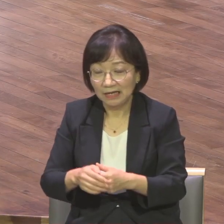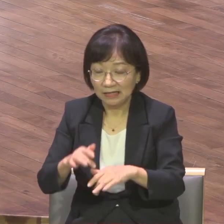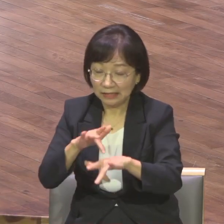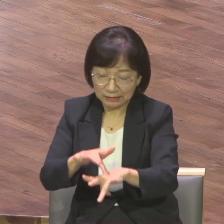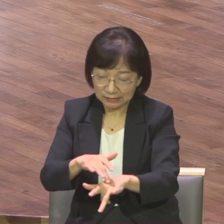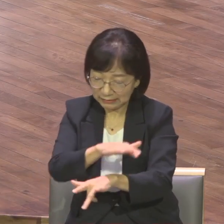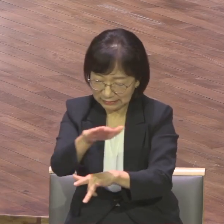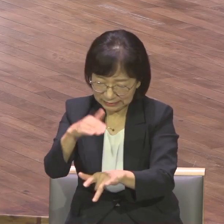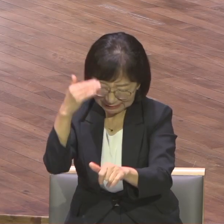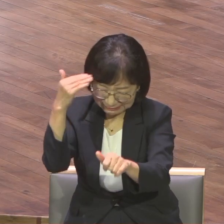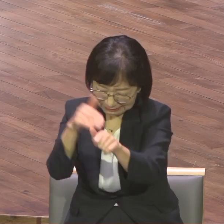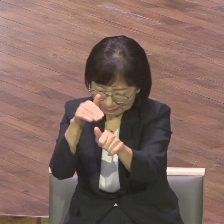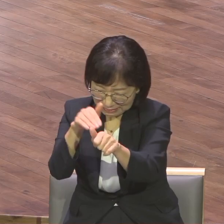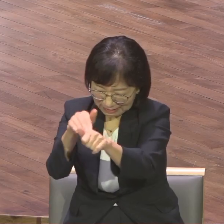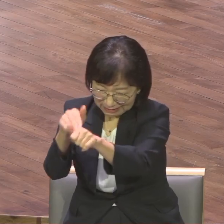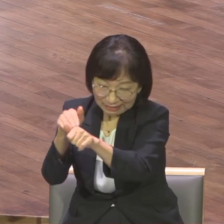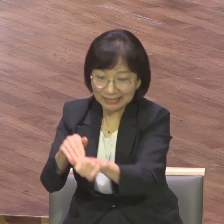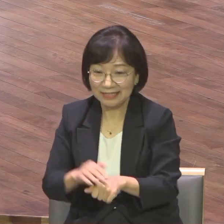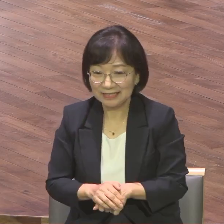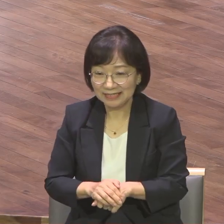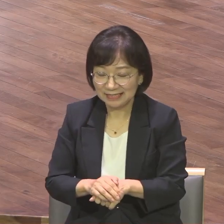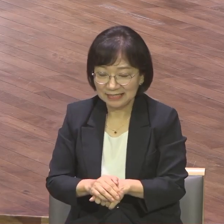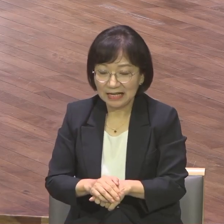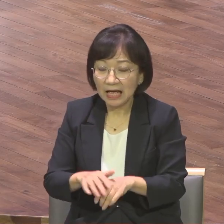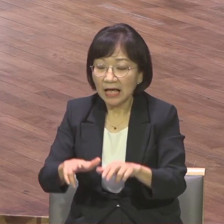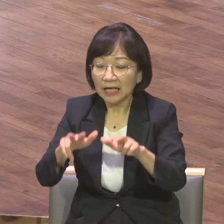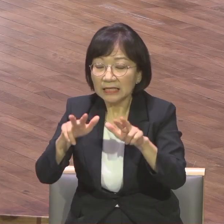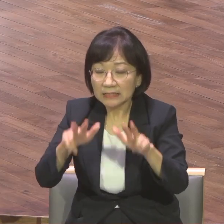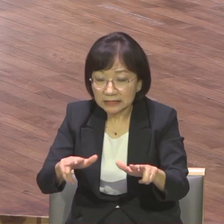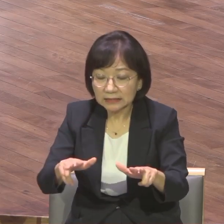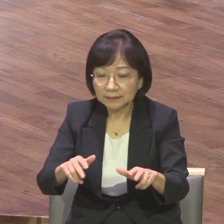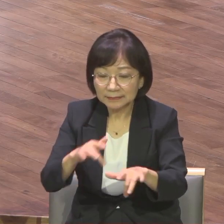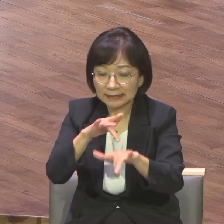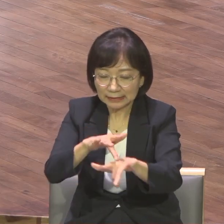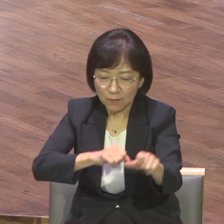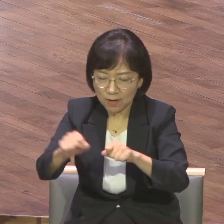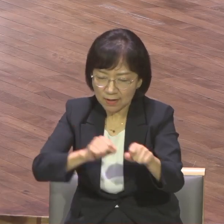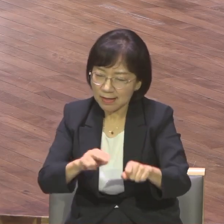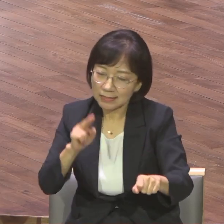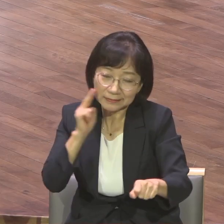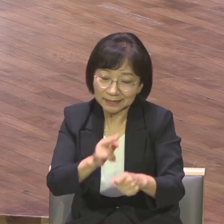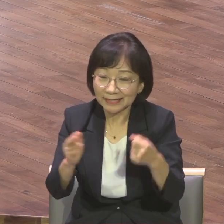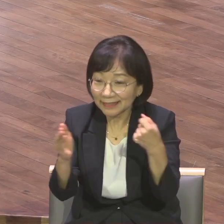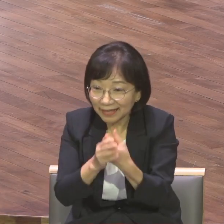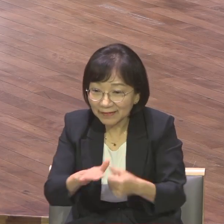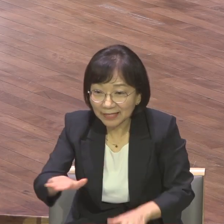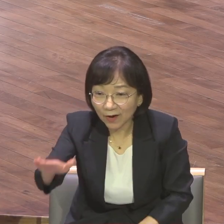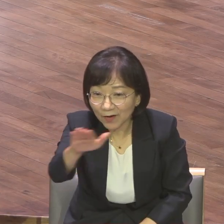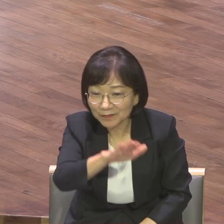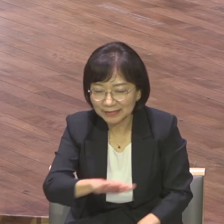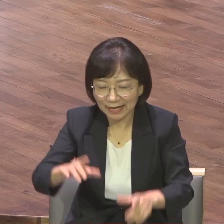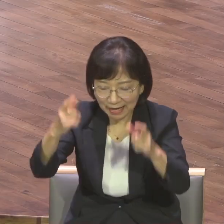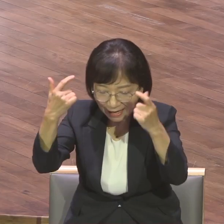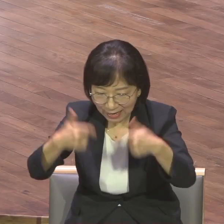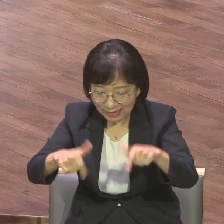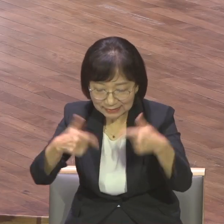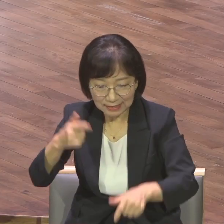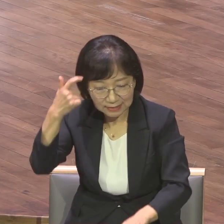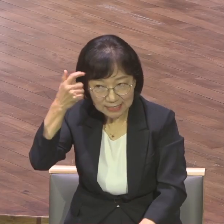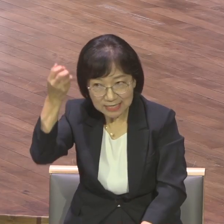실패하도록 현장의 상황이 이렇기 때문에 우리는 언제나 언제나 영적으로 깨어 있어야